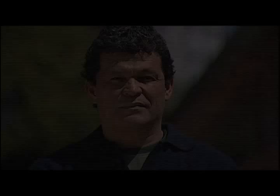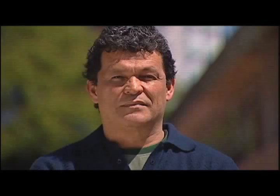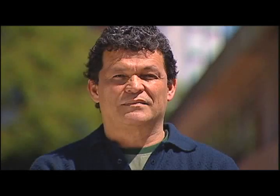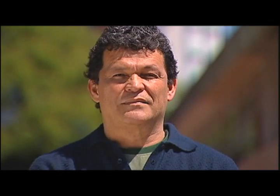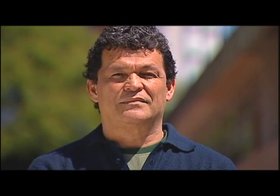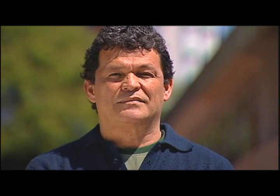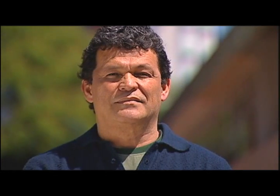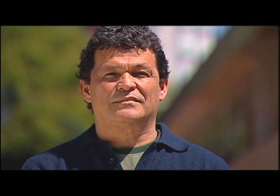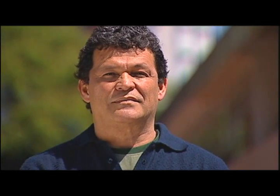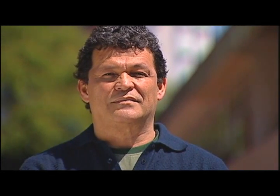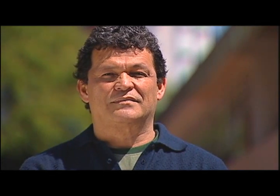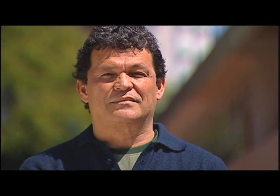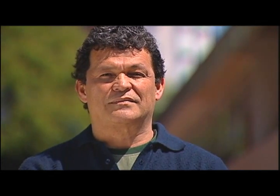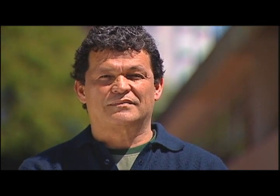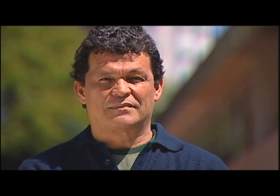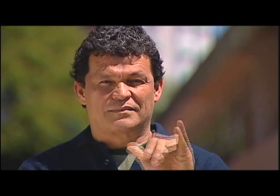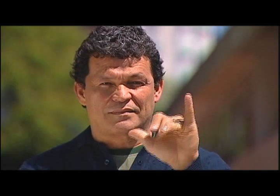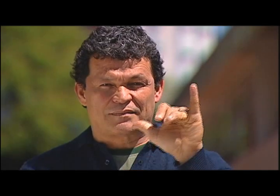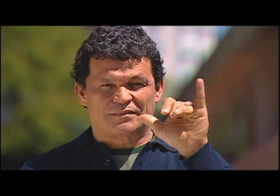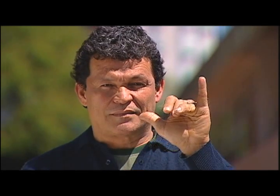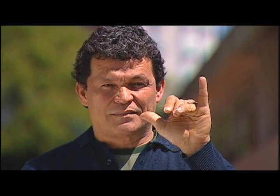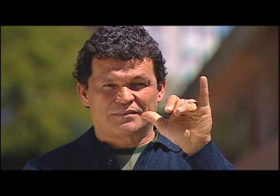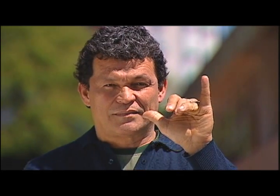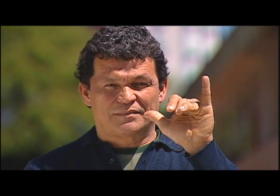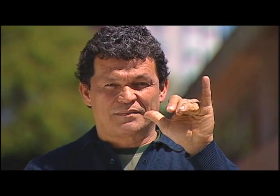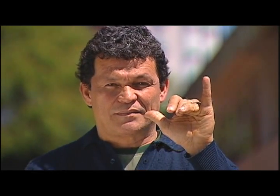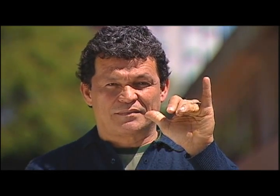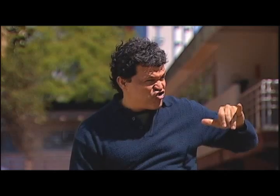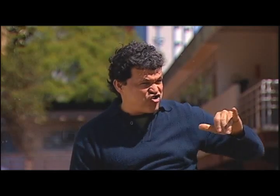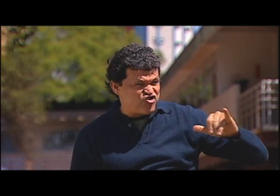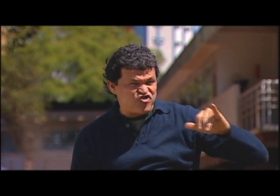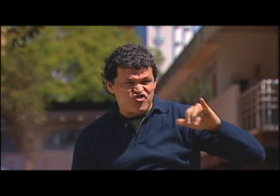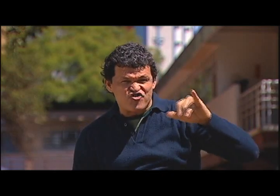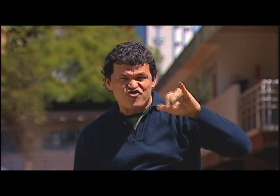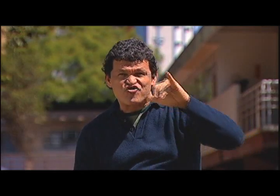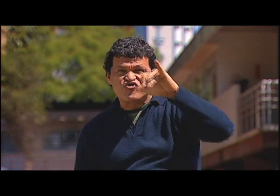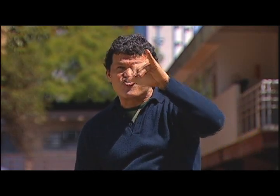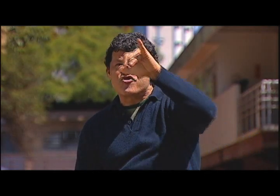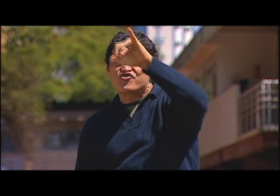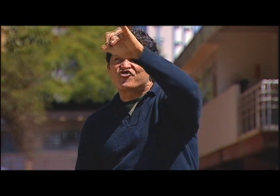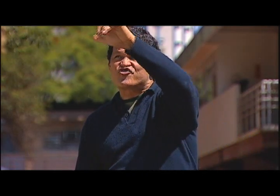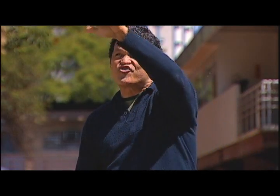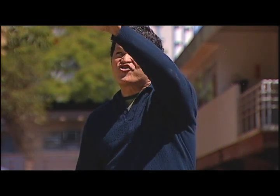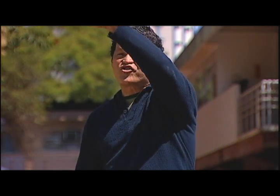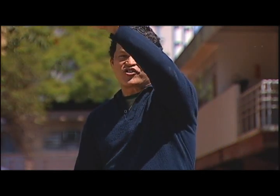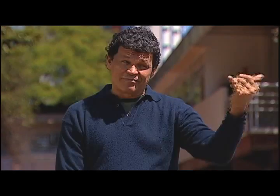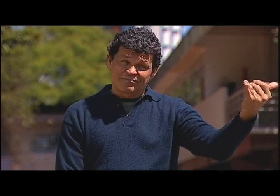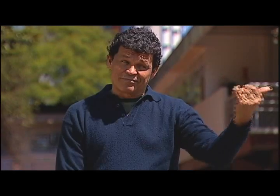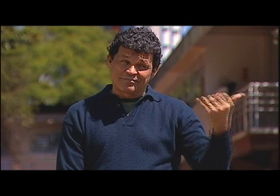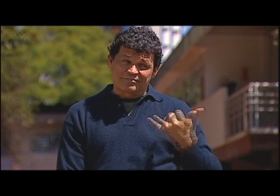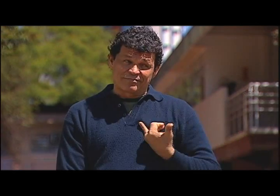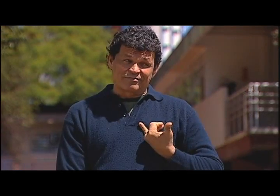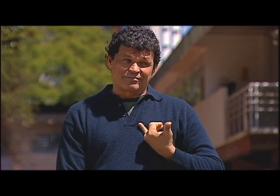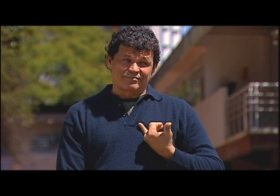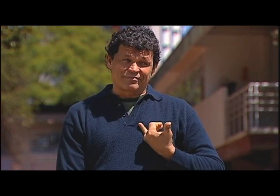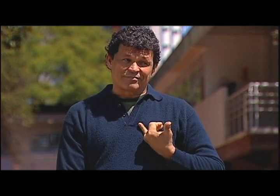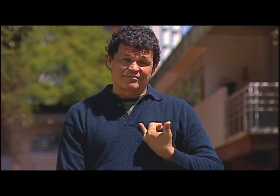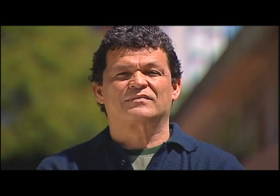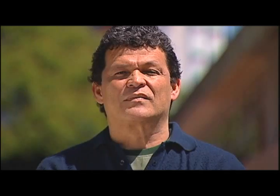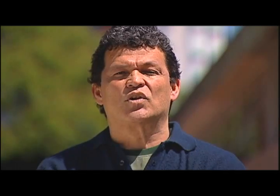ganham sentidos quando a configuração das mãos é aliada a movimentos, direção,